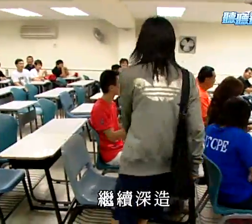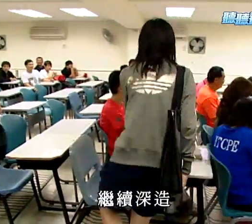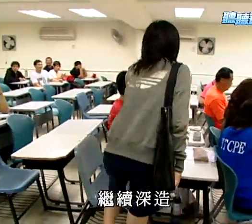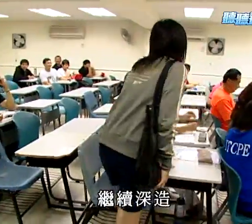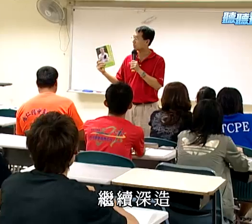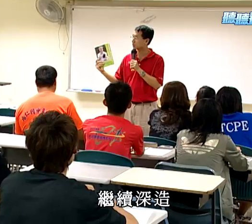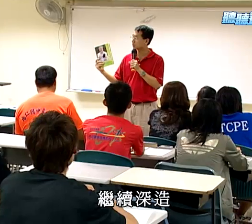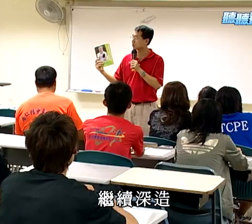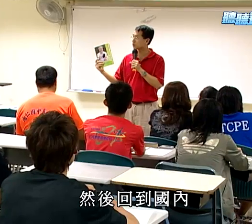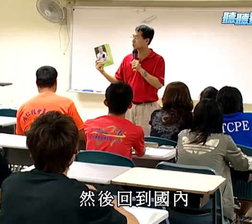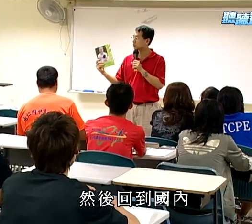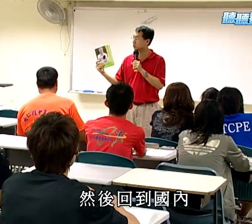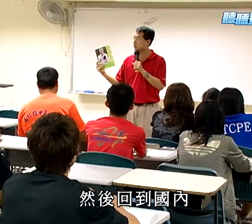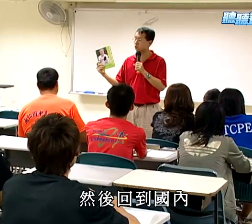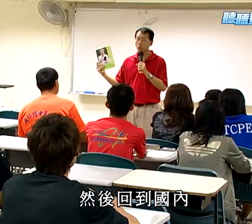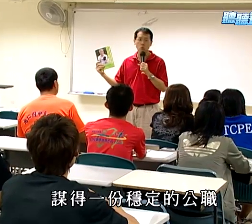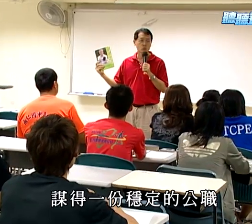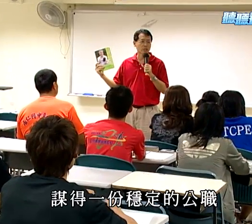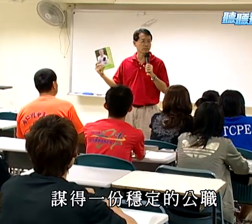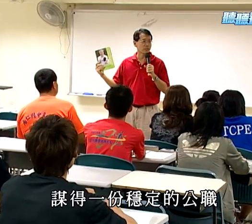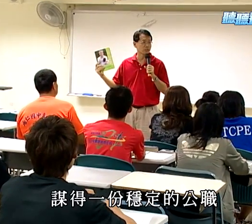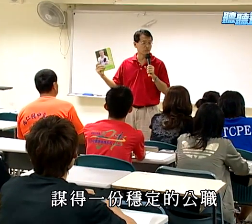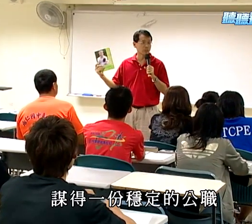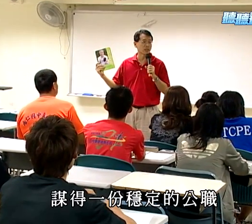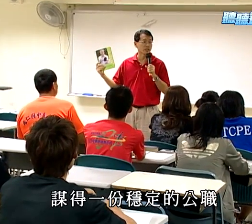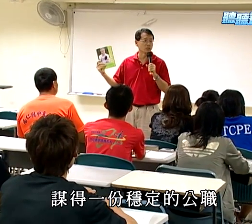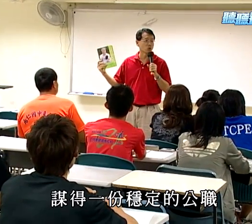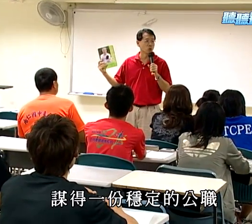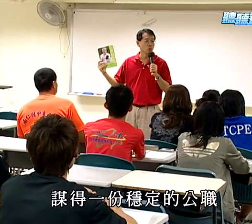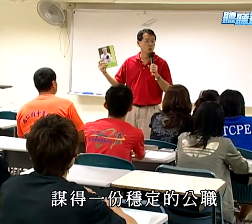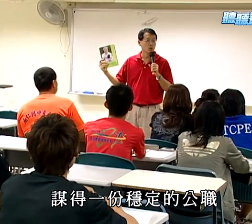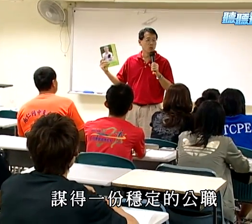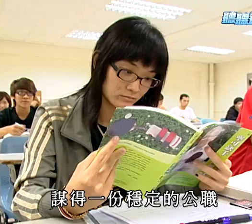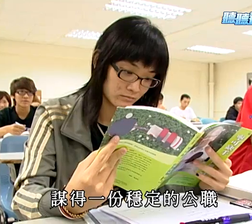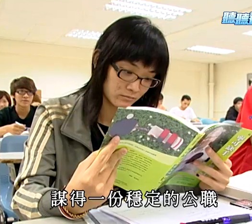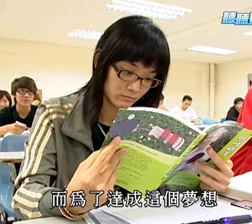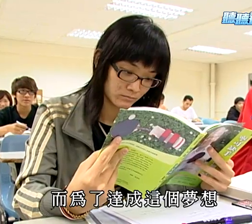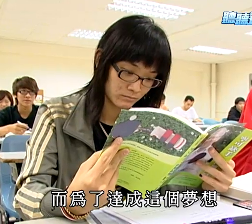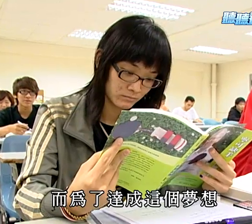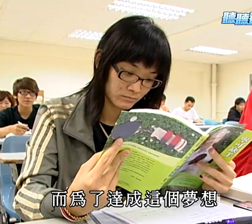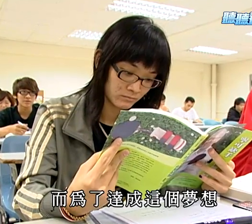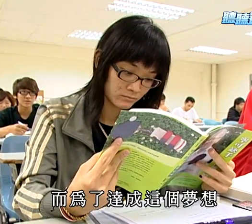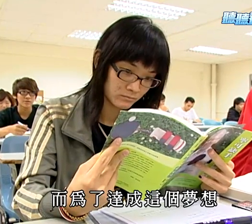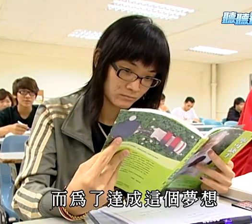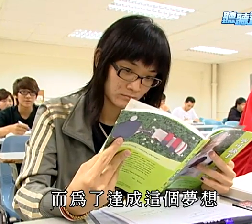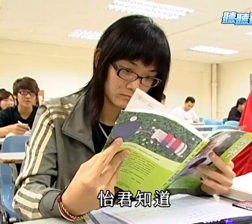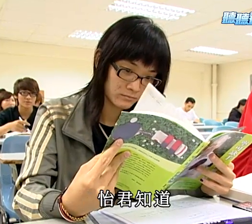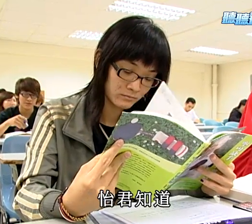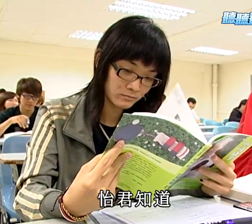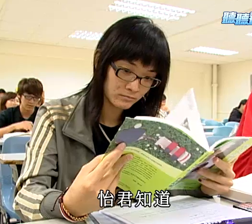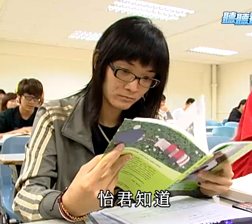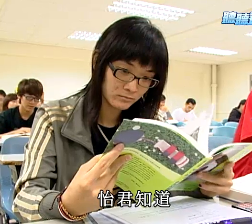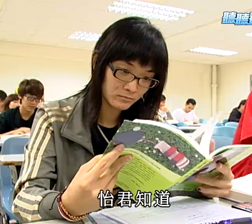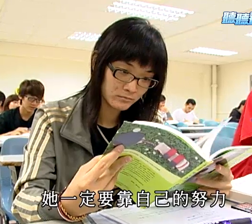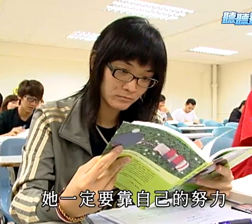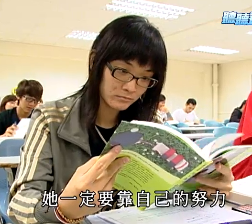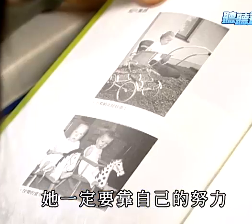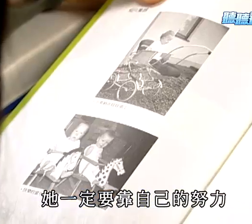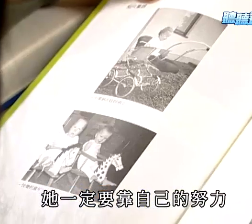造，然后回到国内谋得一份稳定的公职。而为了达成这个梦想，怡君知道他一定要靠